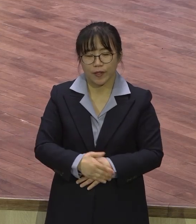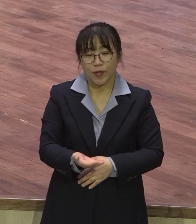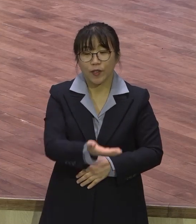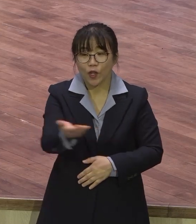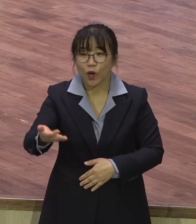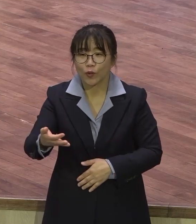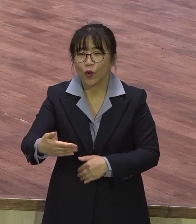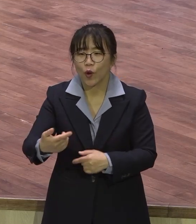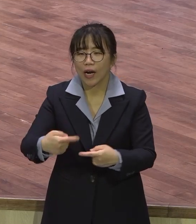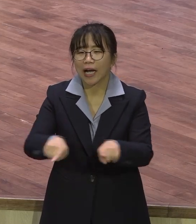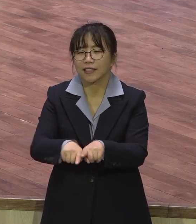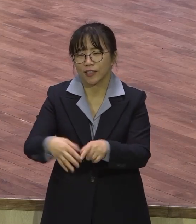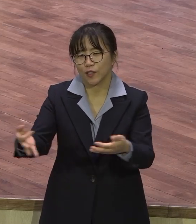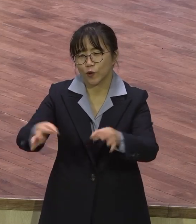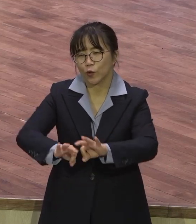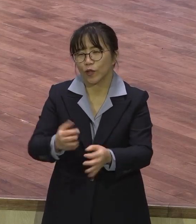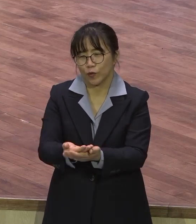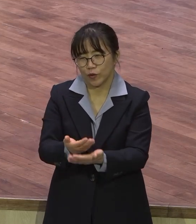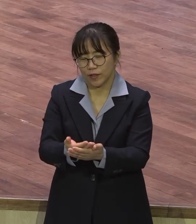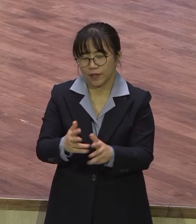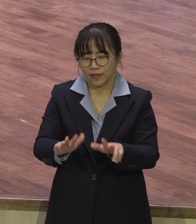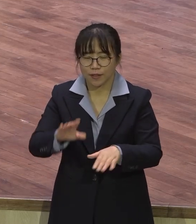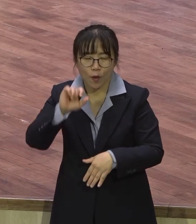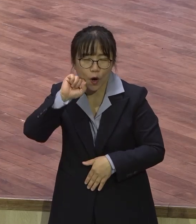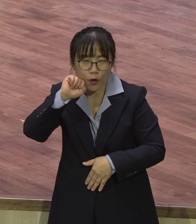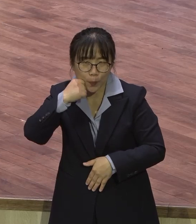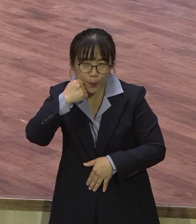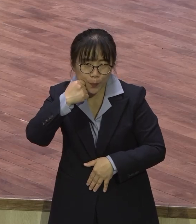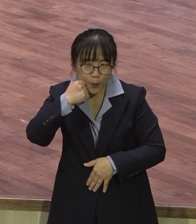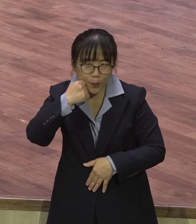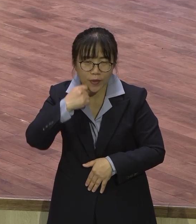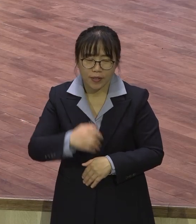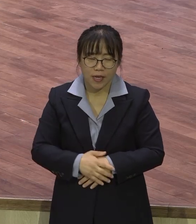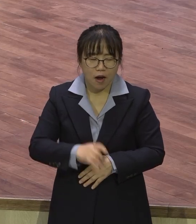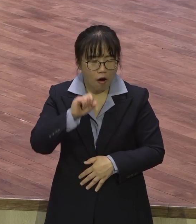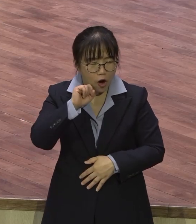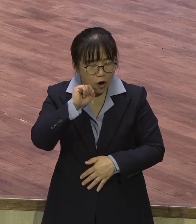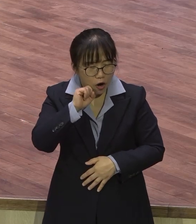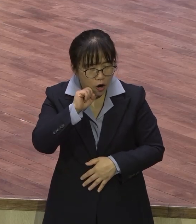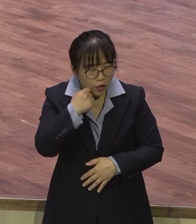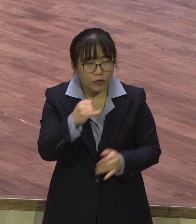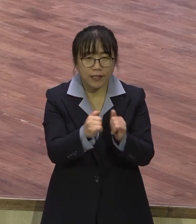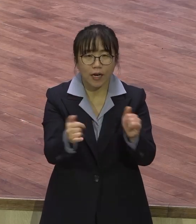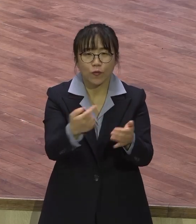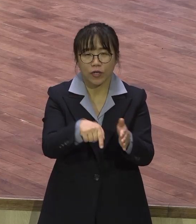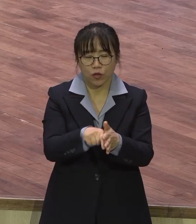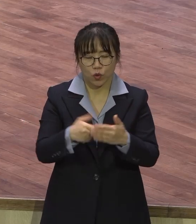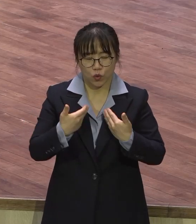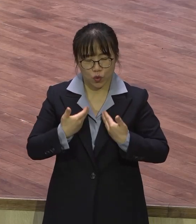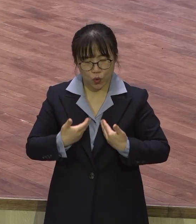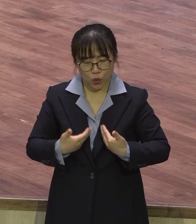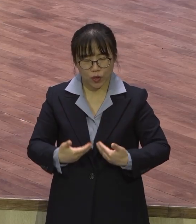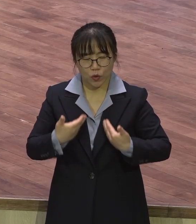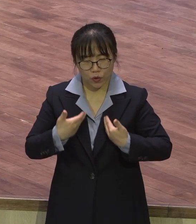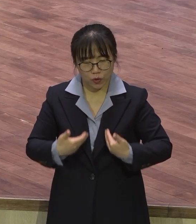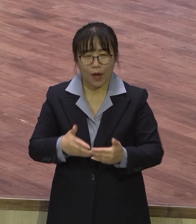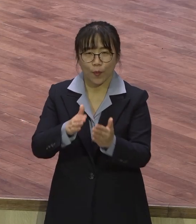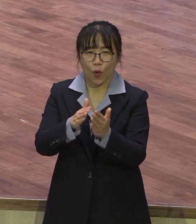주위 분들에게 정말 이럴 때 어려울 때 어려운 분들 찾아가서 딱 조용조용하게 그렇게